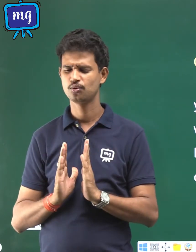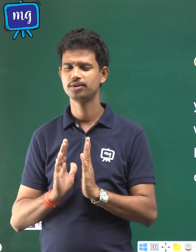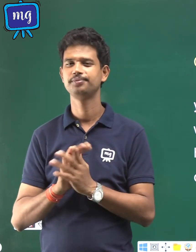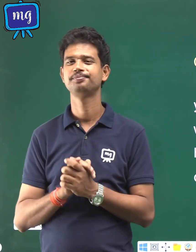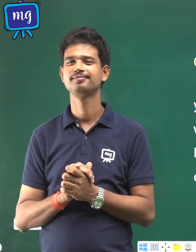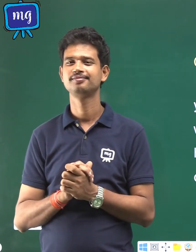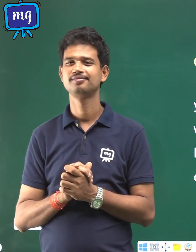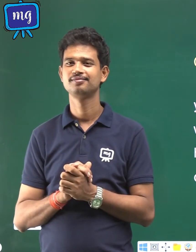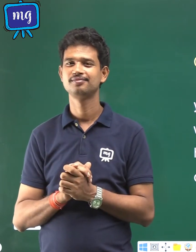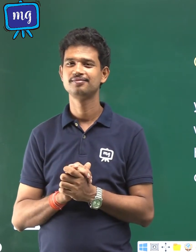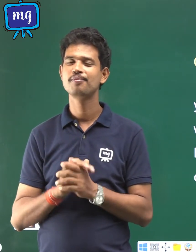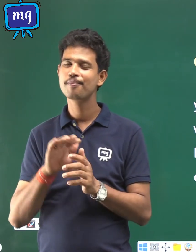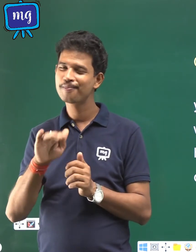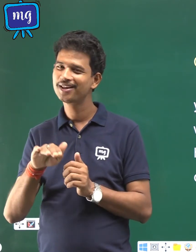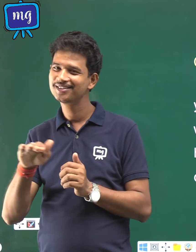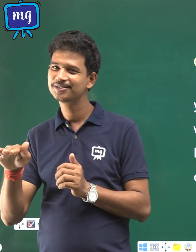बच्चों,